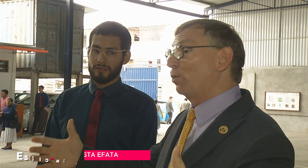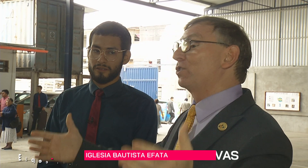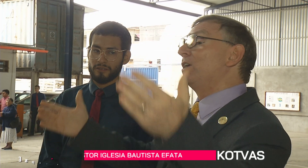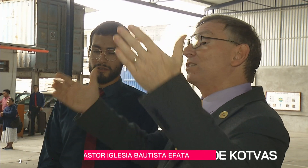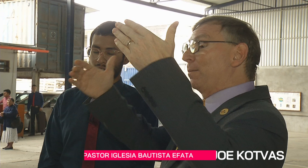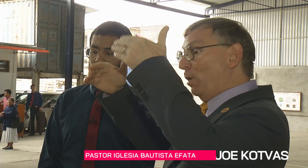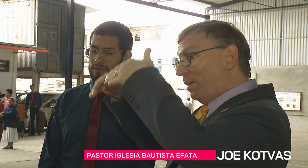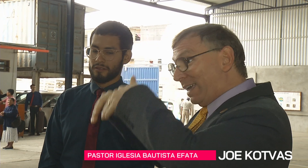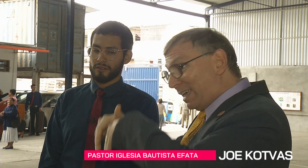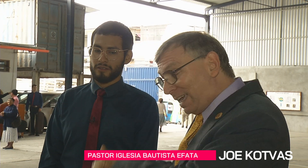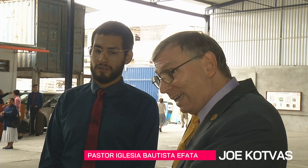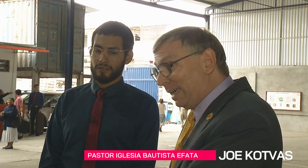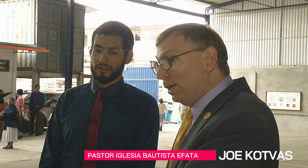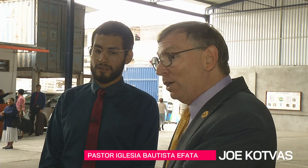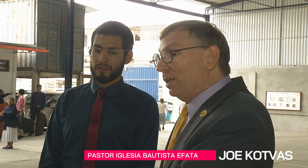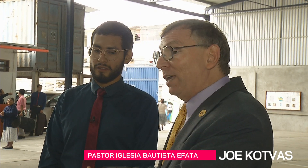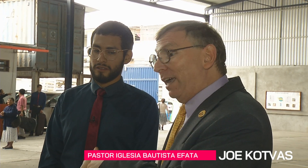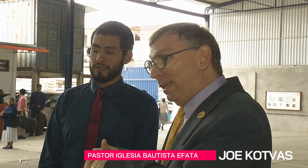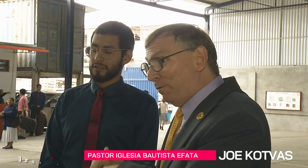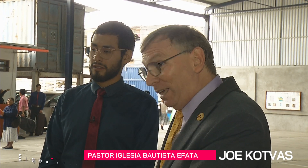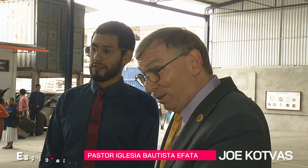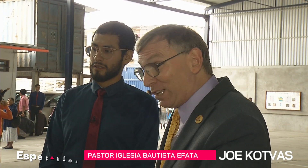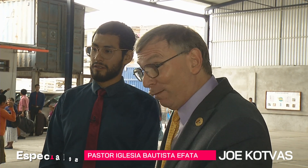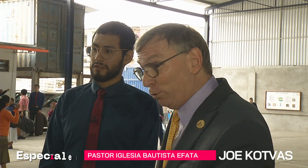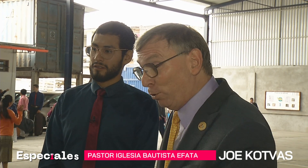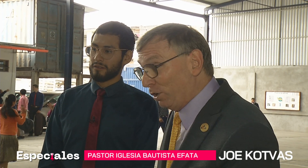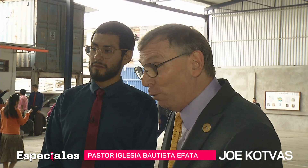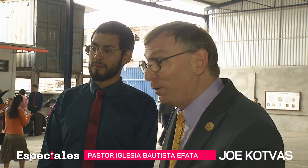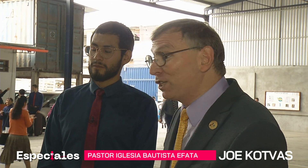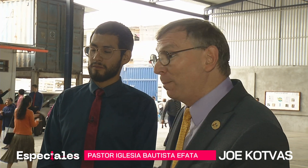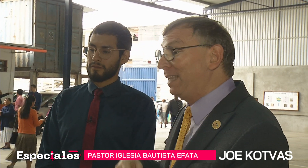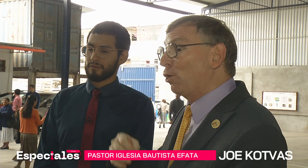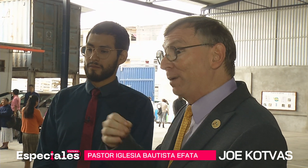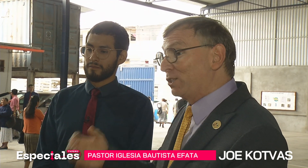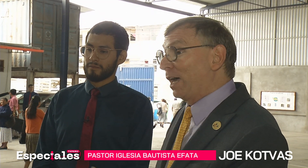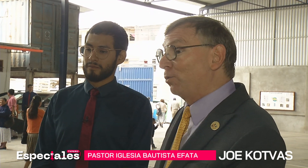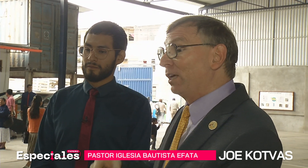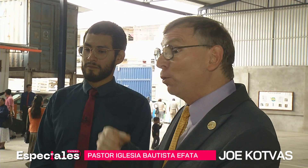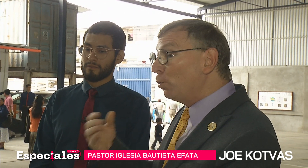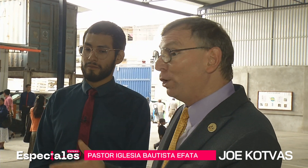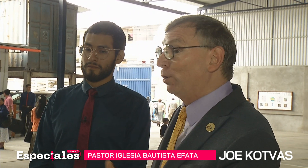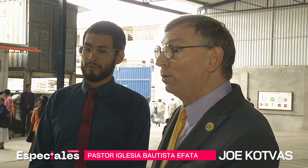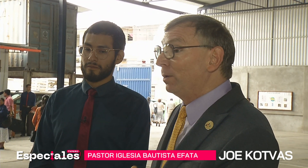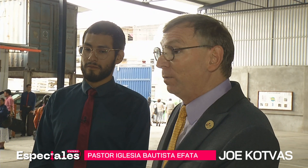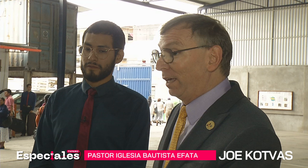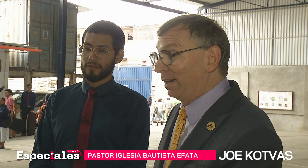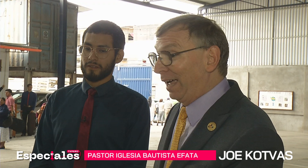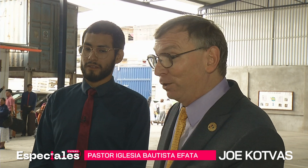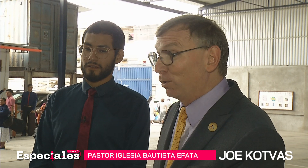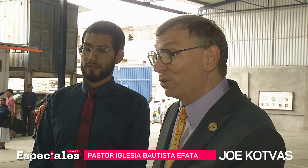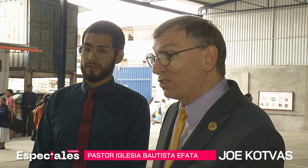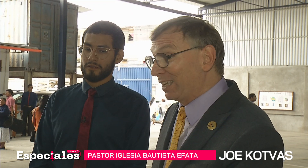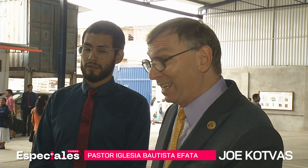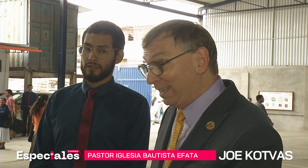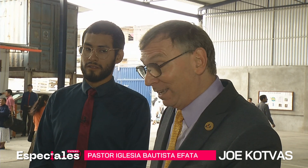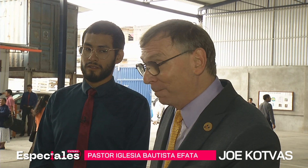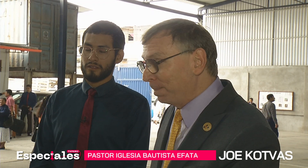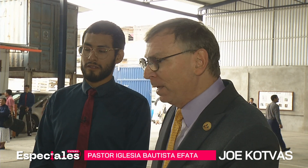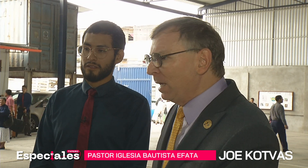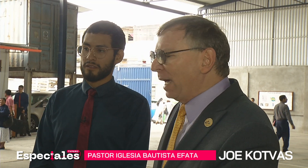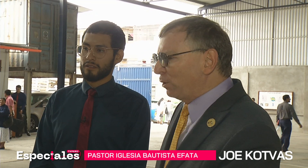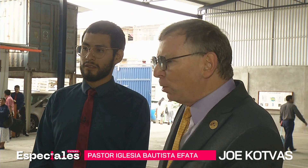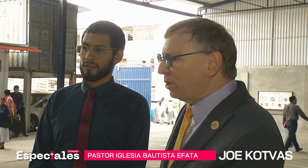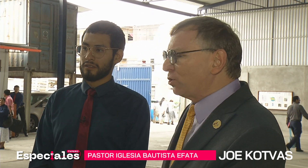Colegio de Sordos se mueve aquí en Villa El Salvador, oficialmente comenzado en junio del año